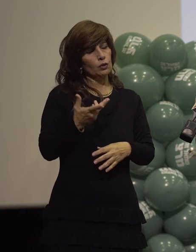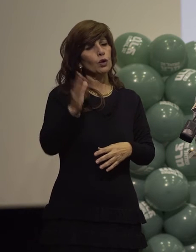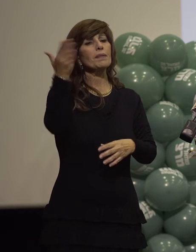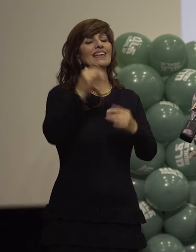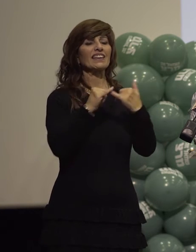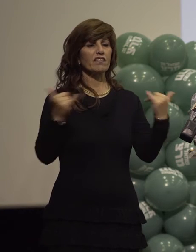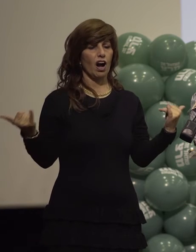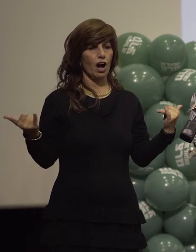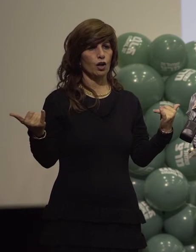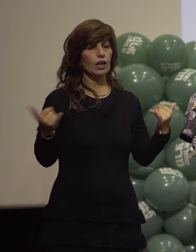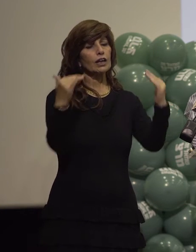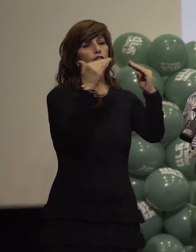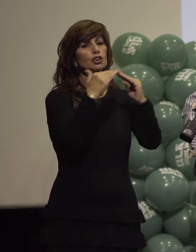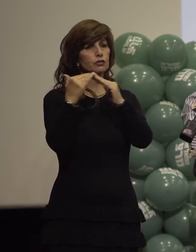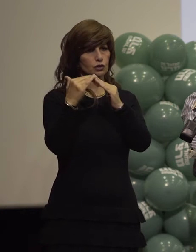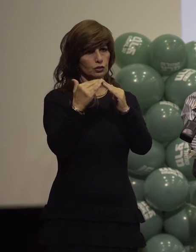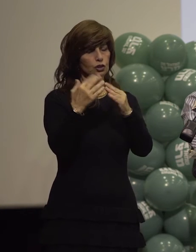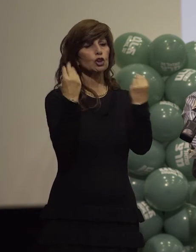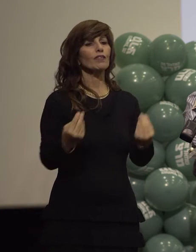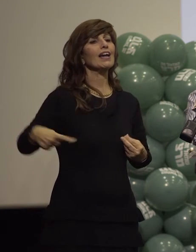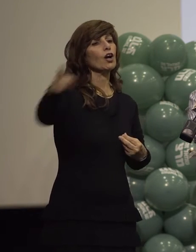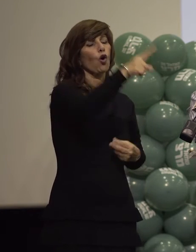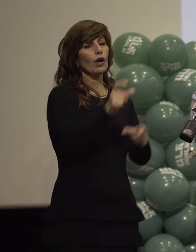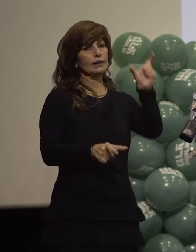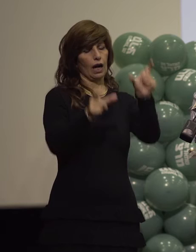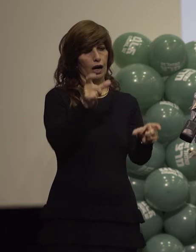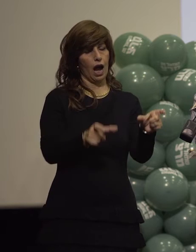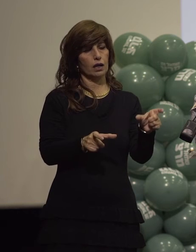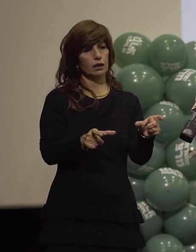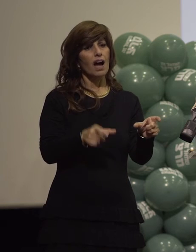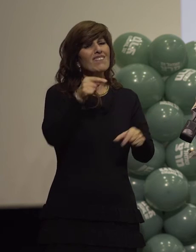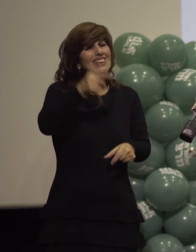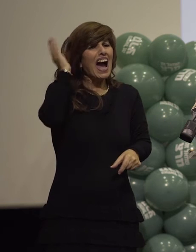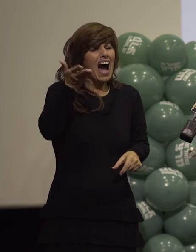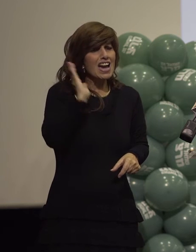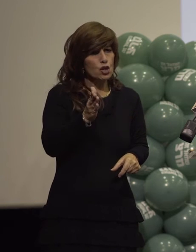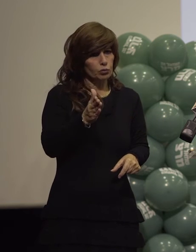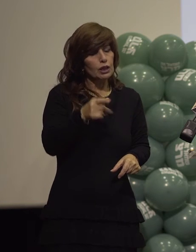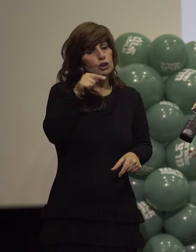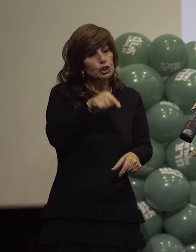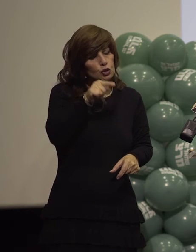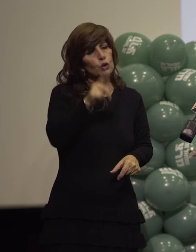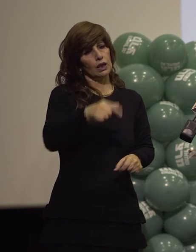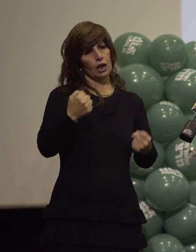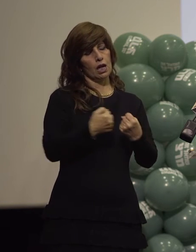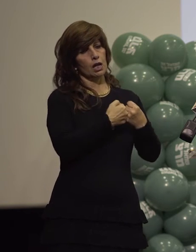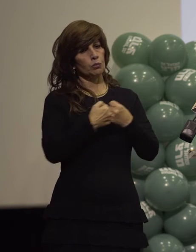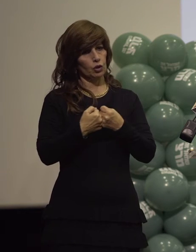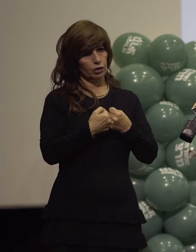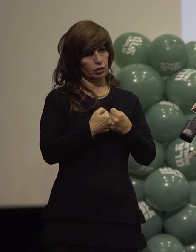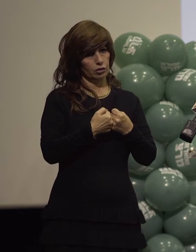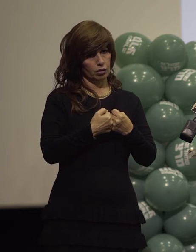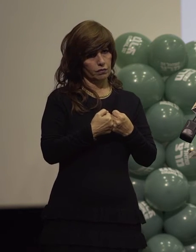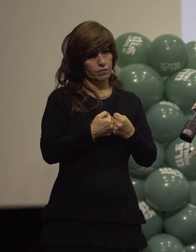רווחה שוויונית שטובה לכל אזרחיה. וזה האיום שאיתו צריך להתמודד,